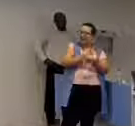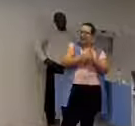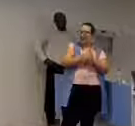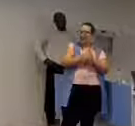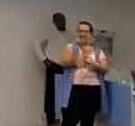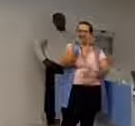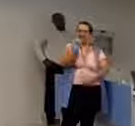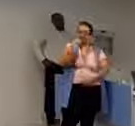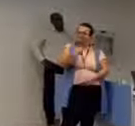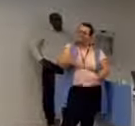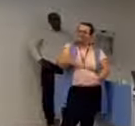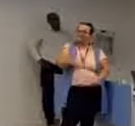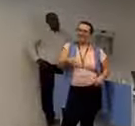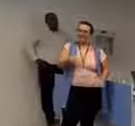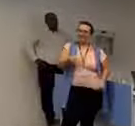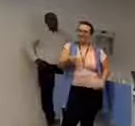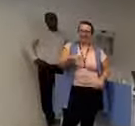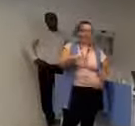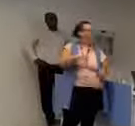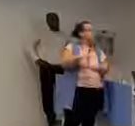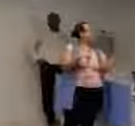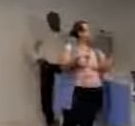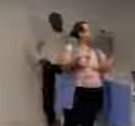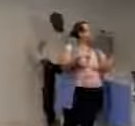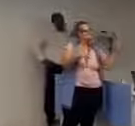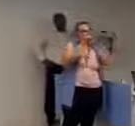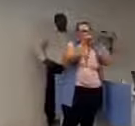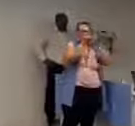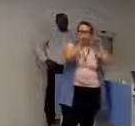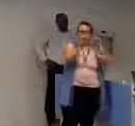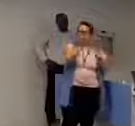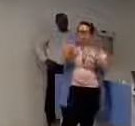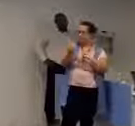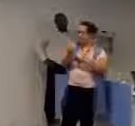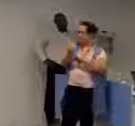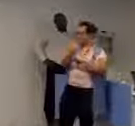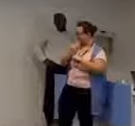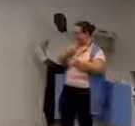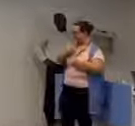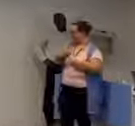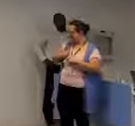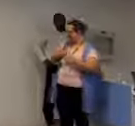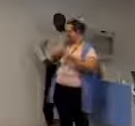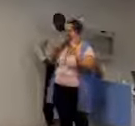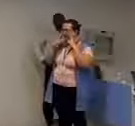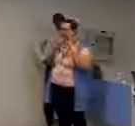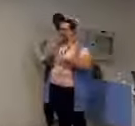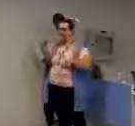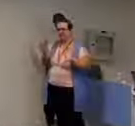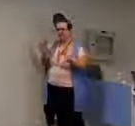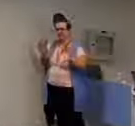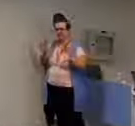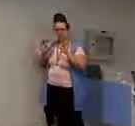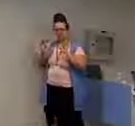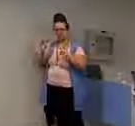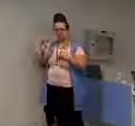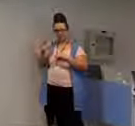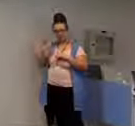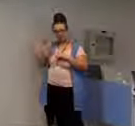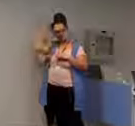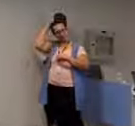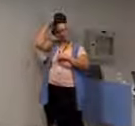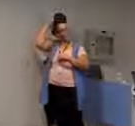acontecendo lá. E evidentemente o software considera que existe lá o componente, ele só não está visível, mas se houver uma colisão, uma coisa, ele vai